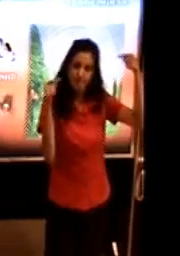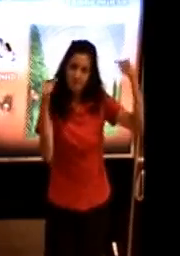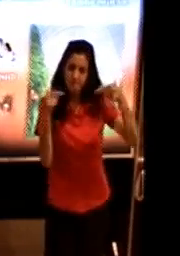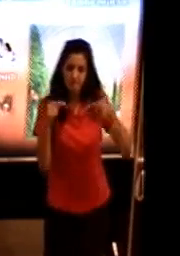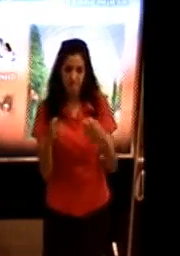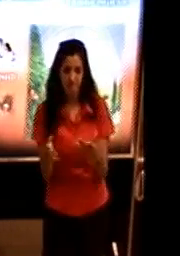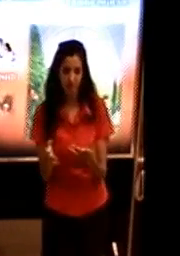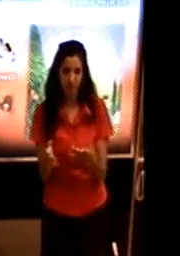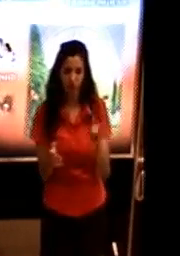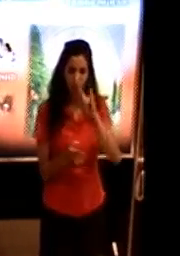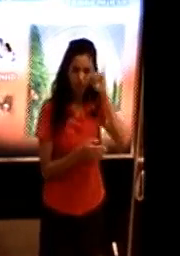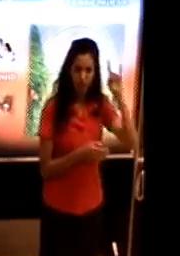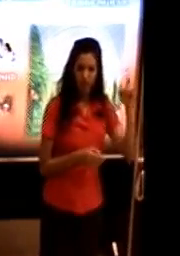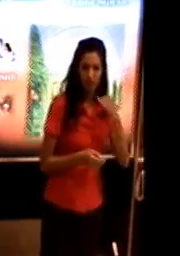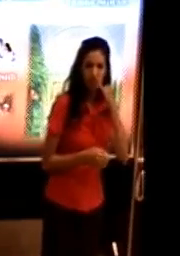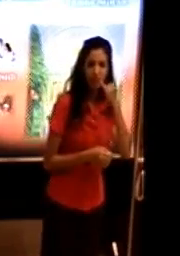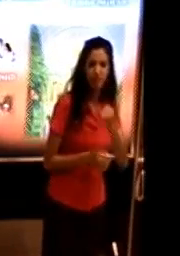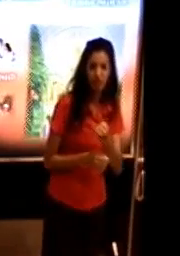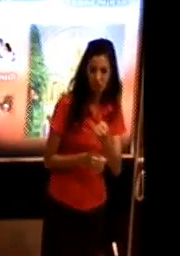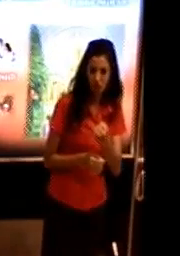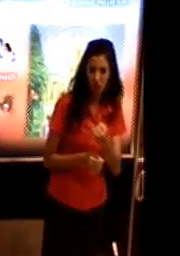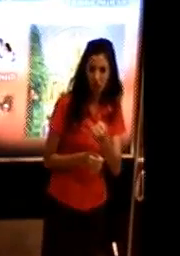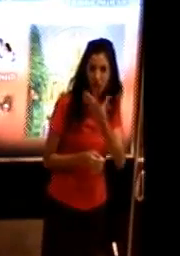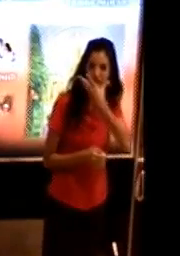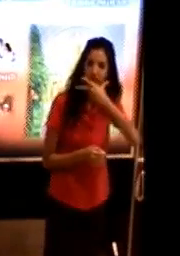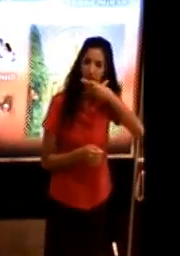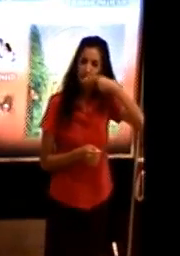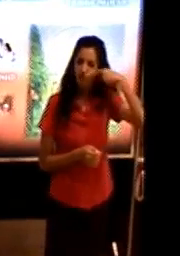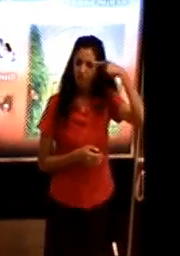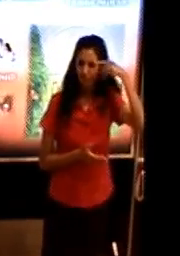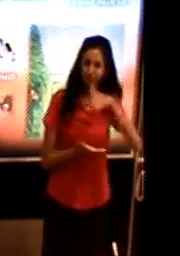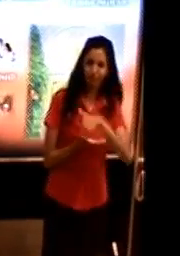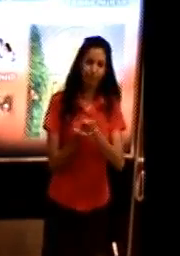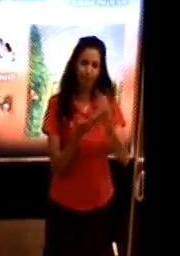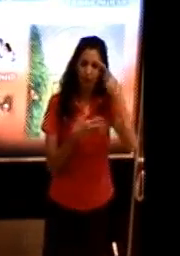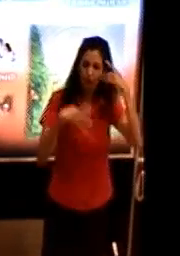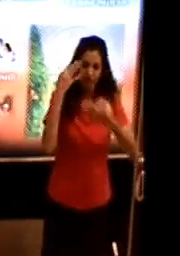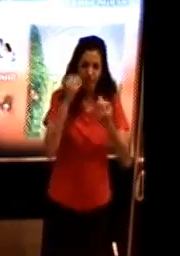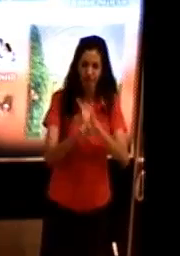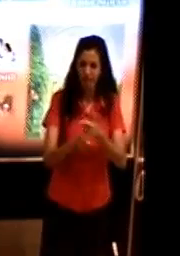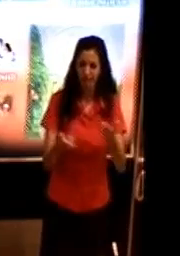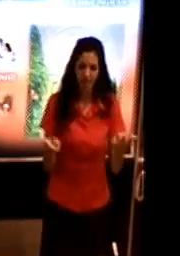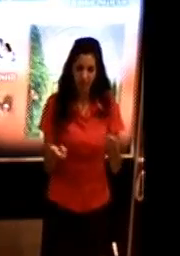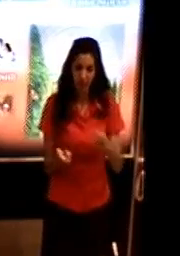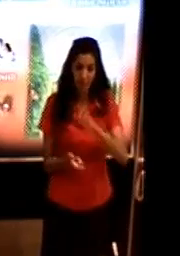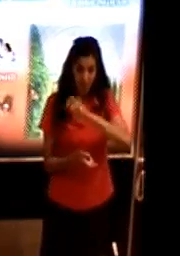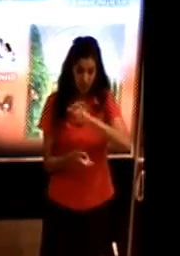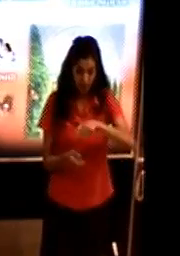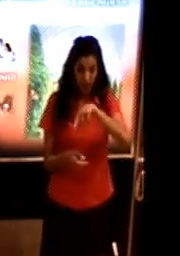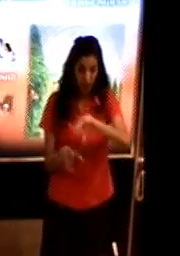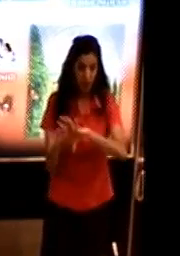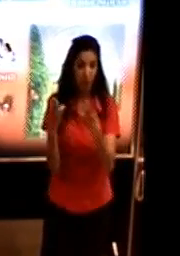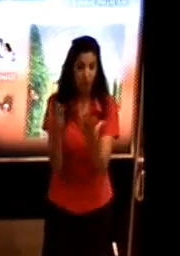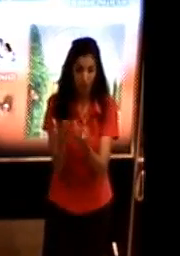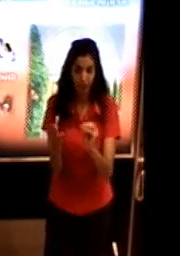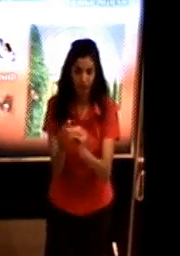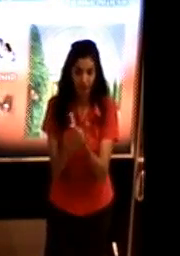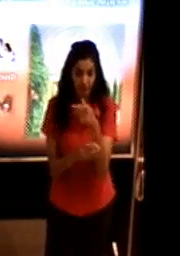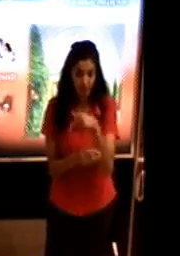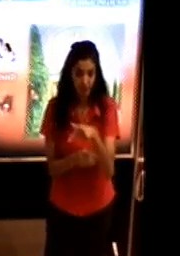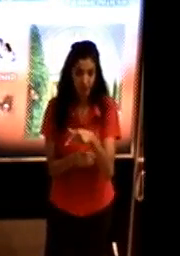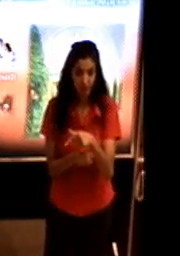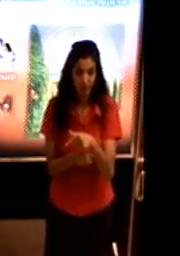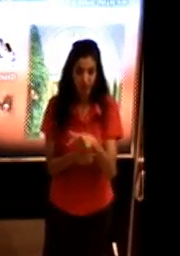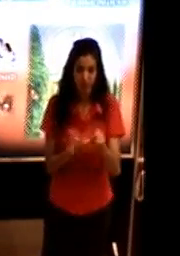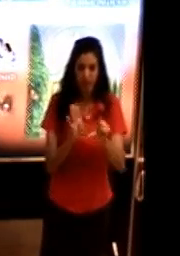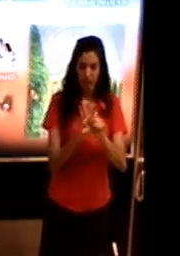Satanás aseguró que Dios era injusto y que las criaturas, o sea los seres creados, no podían